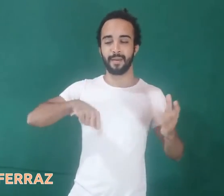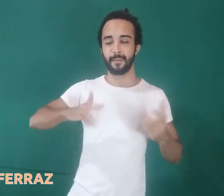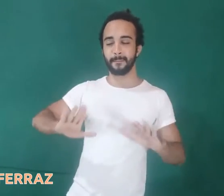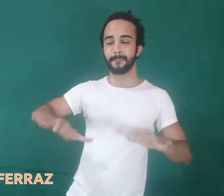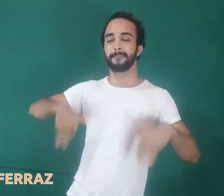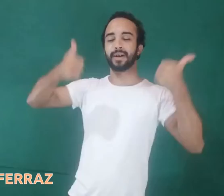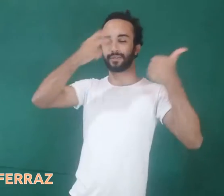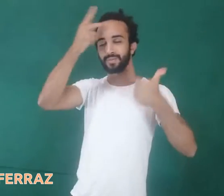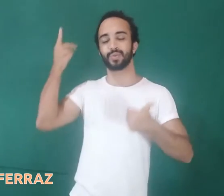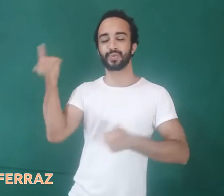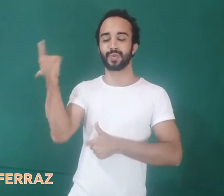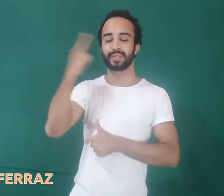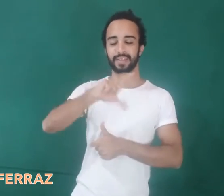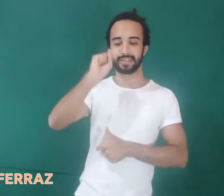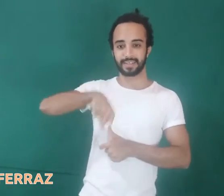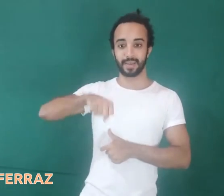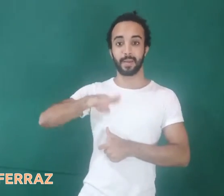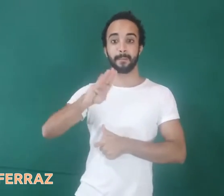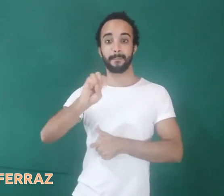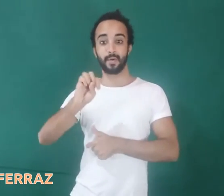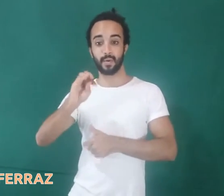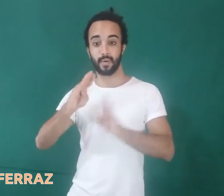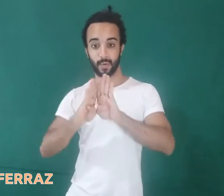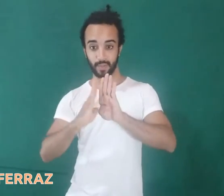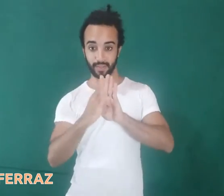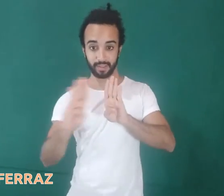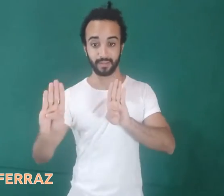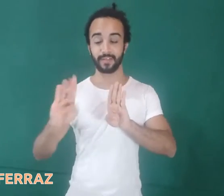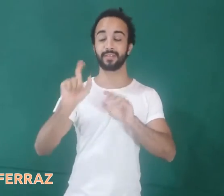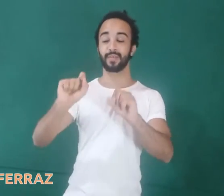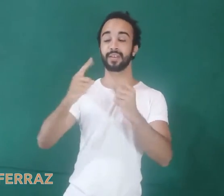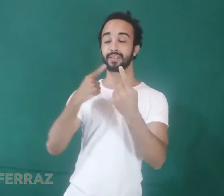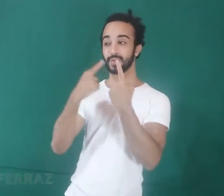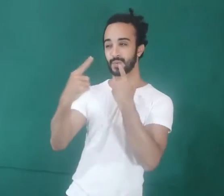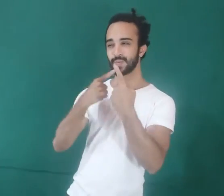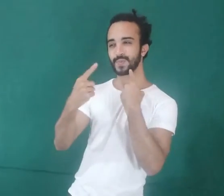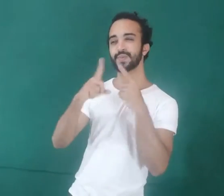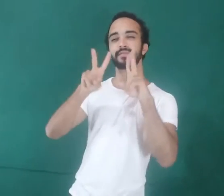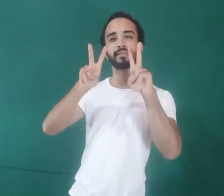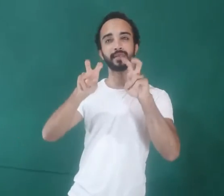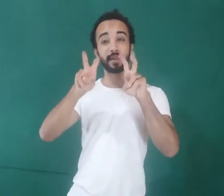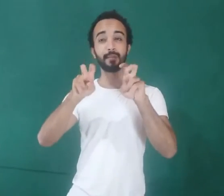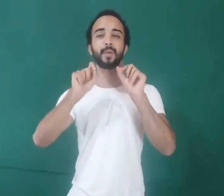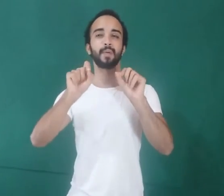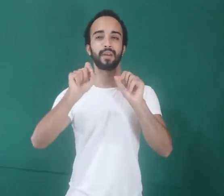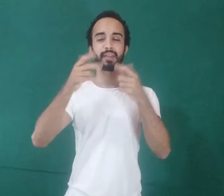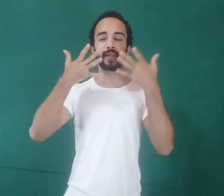um podcast destinado a discutir questões que envolvem o teatro e o hoje, que está parecendo o mesmo dia que ontem,